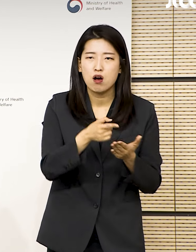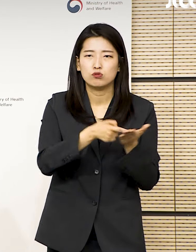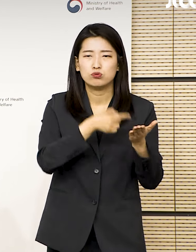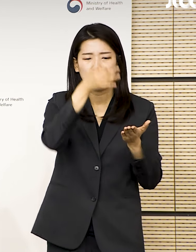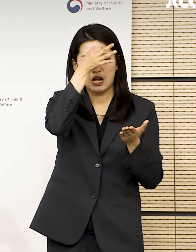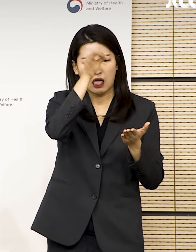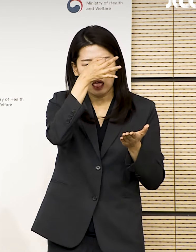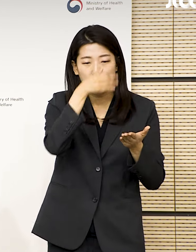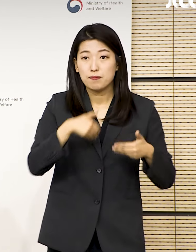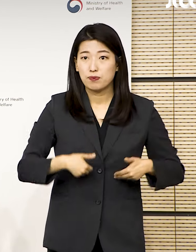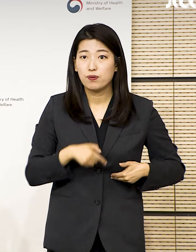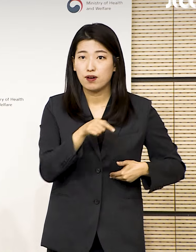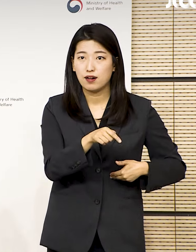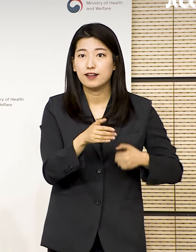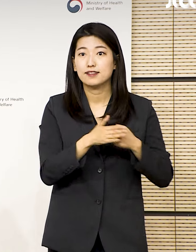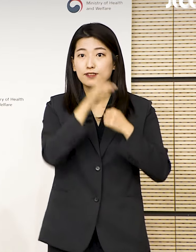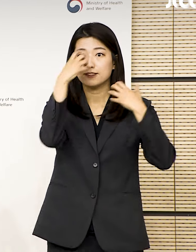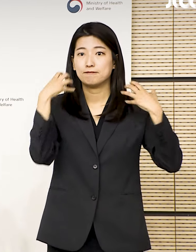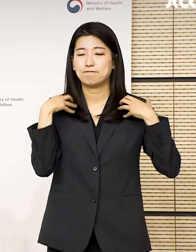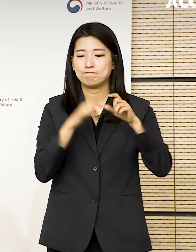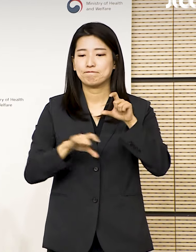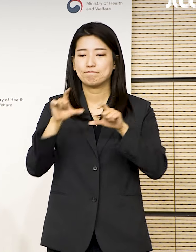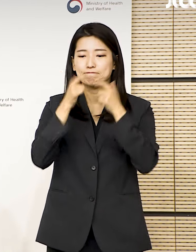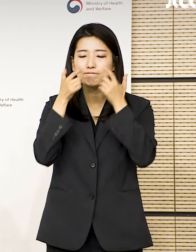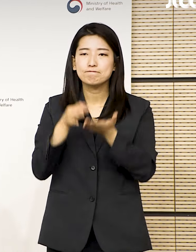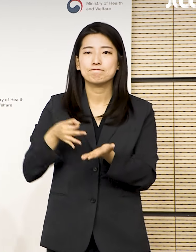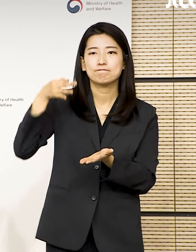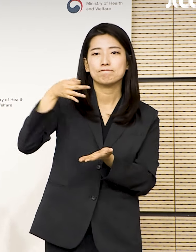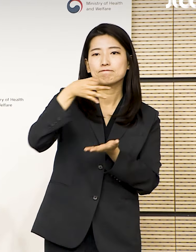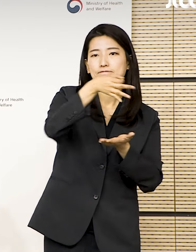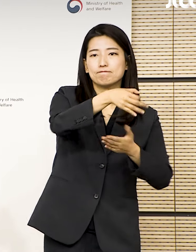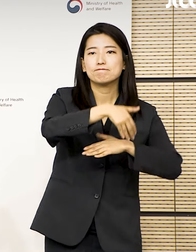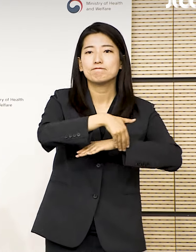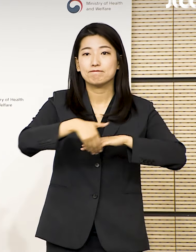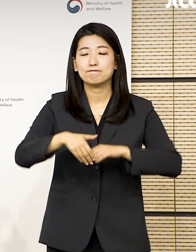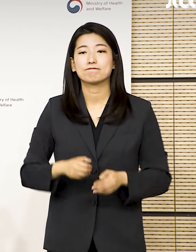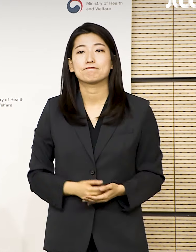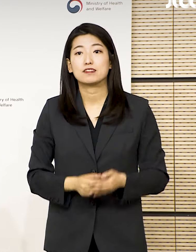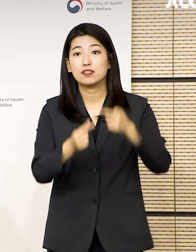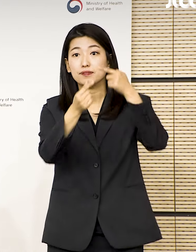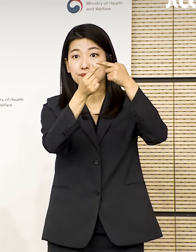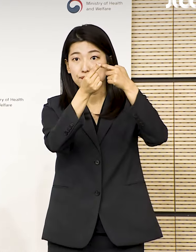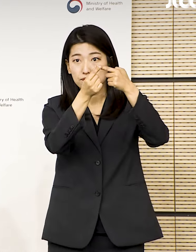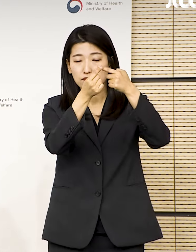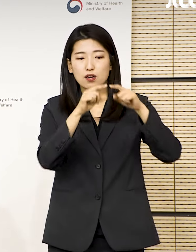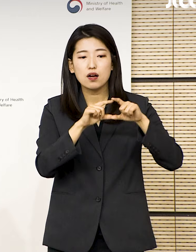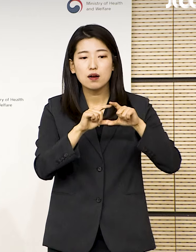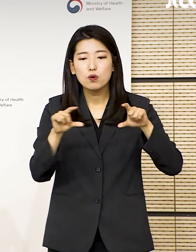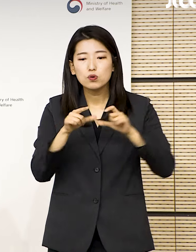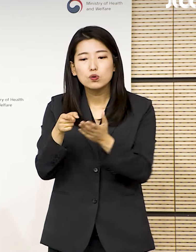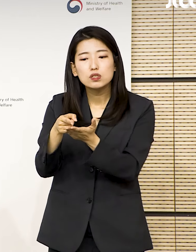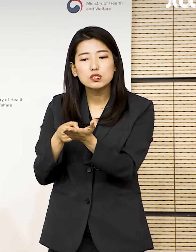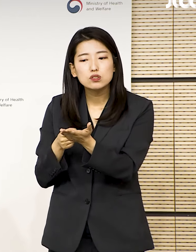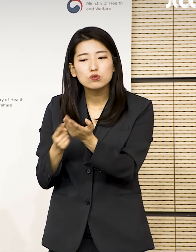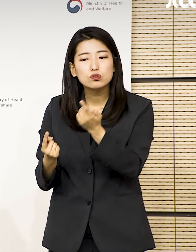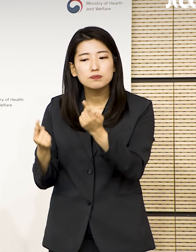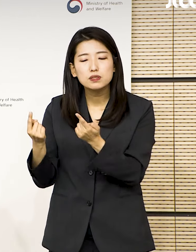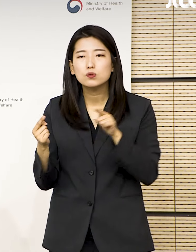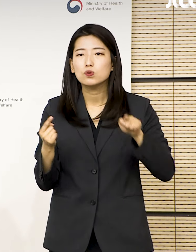적정한 보상이 이루어지도록 강화하였습니다 첫째 일반 시술의 1.5배 가산 수가를